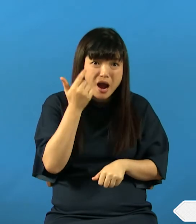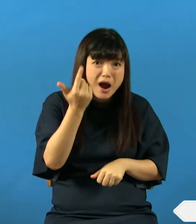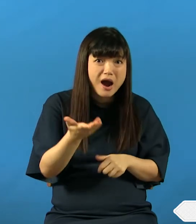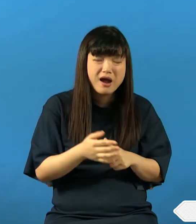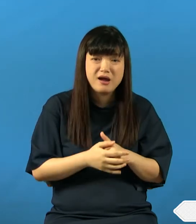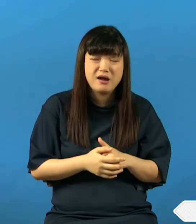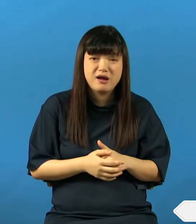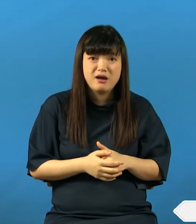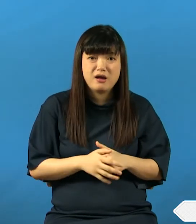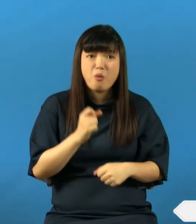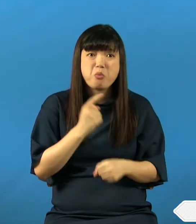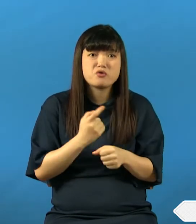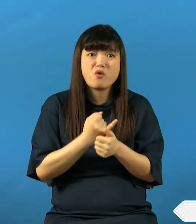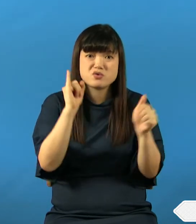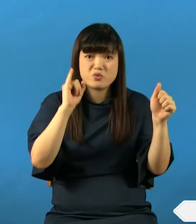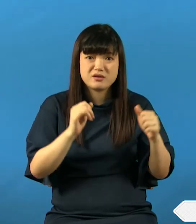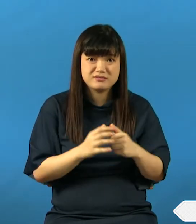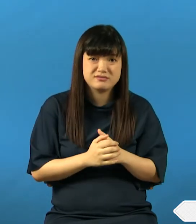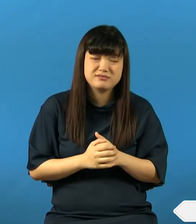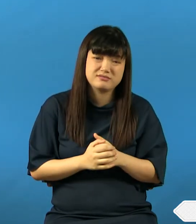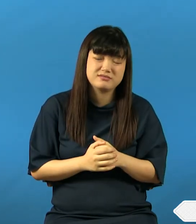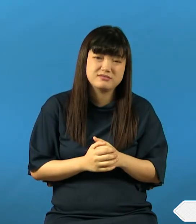어떻게 이길 수 있겠습니까?